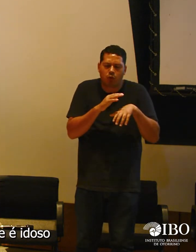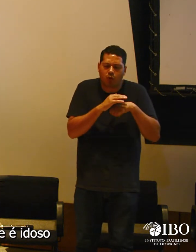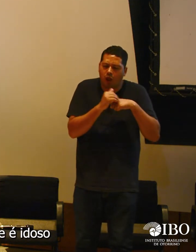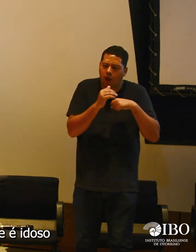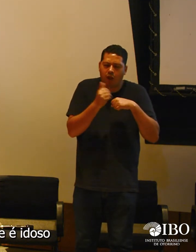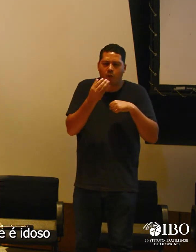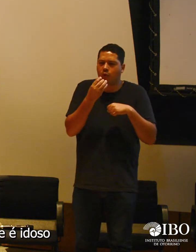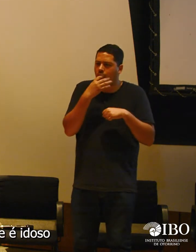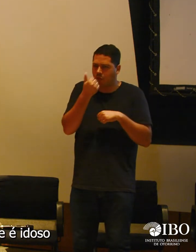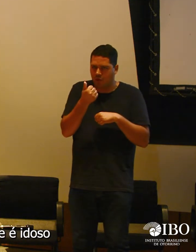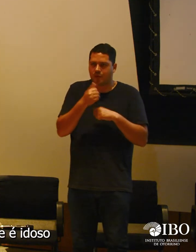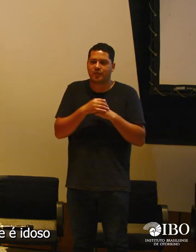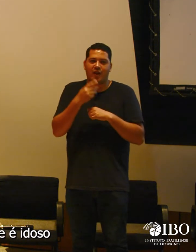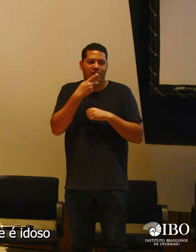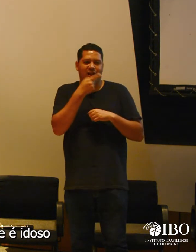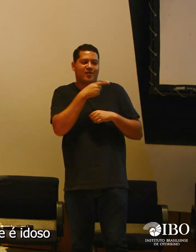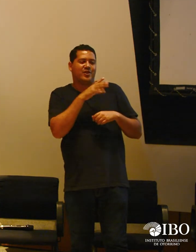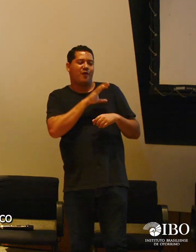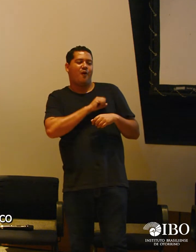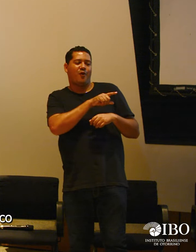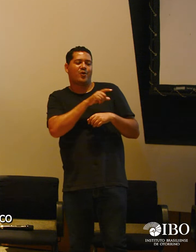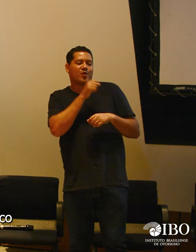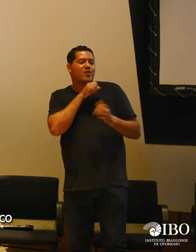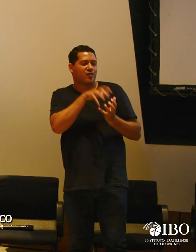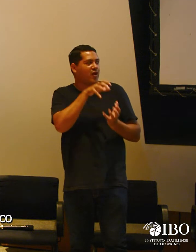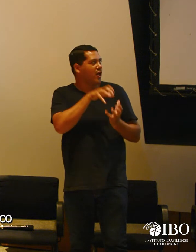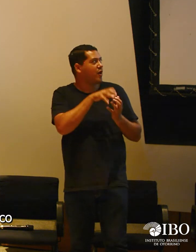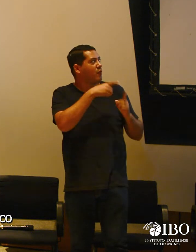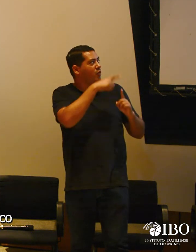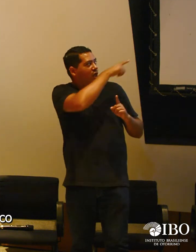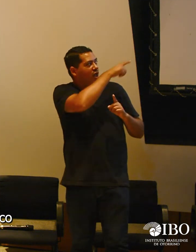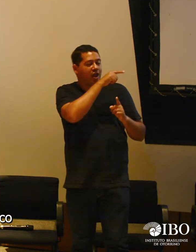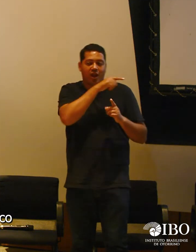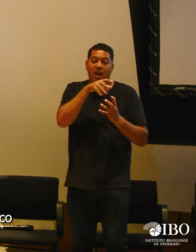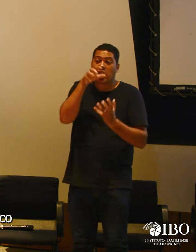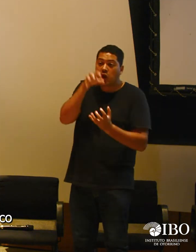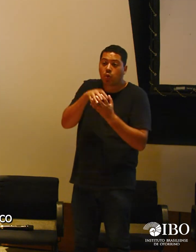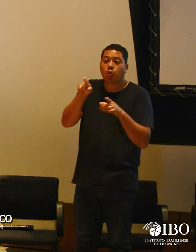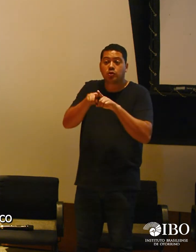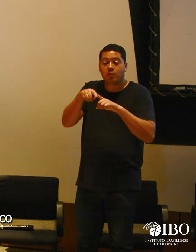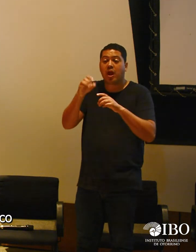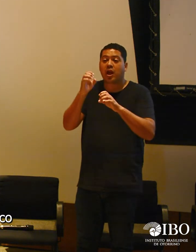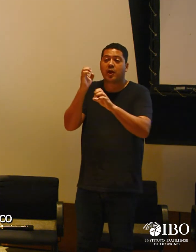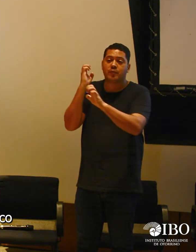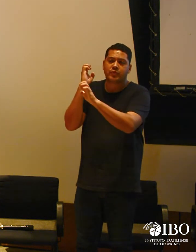mas eu vou explicar por quê. Ele é idoso e ele é engenheiro elétrico, então ele